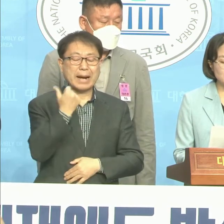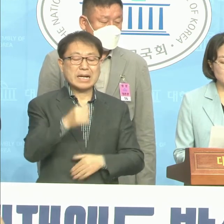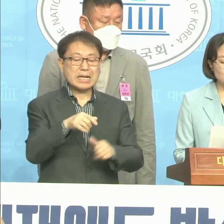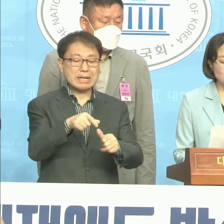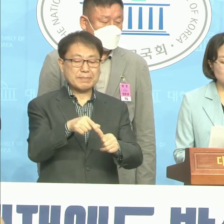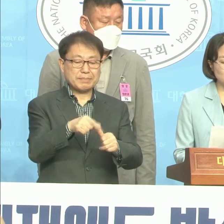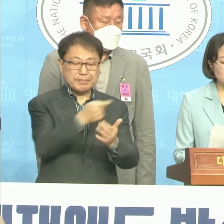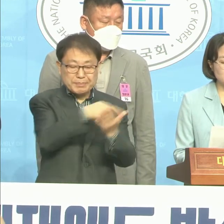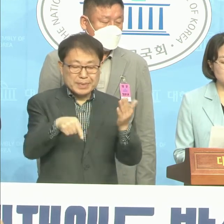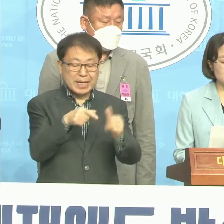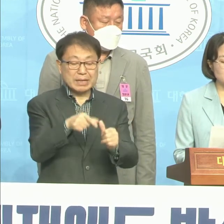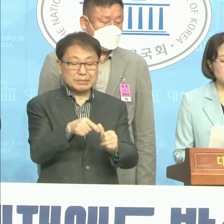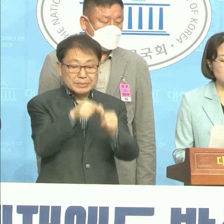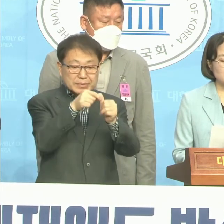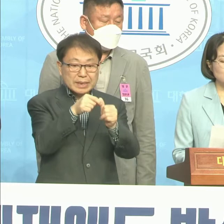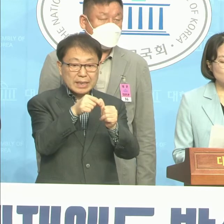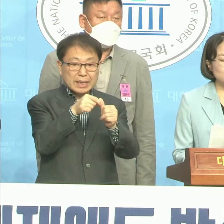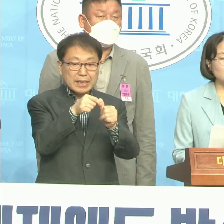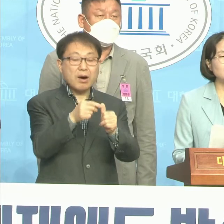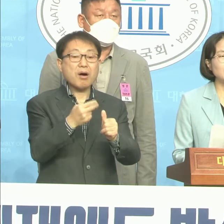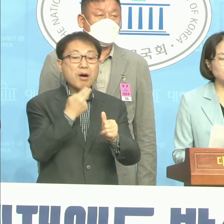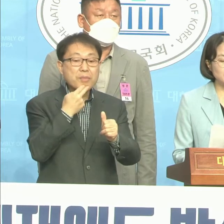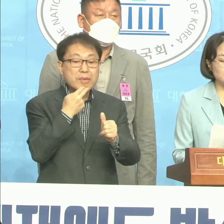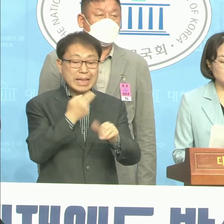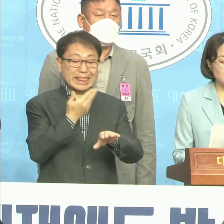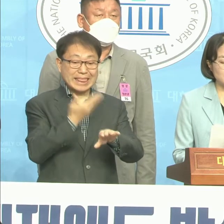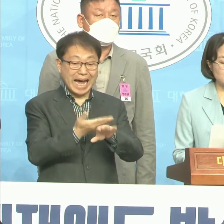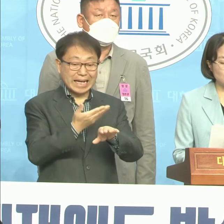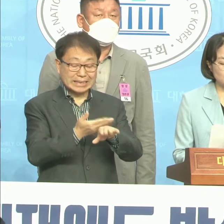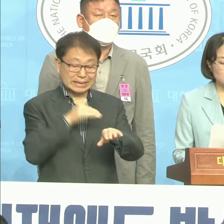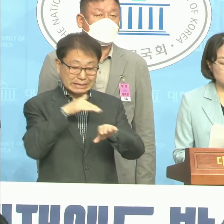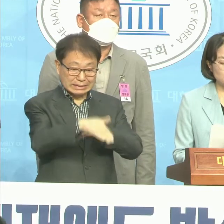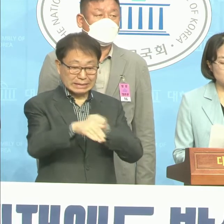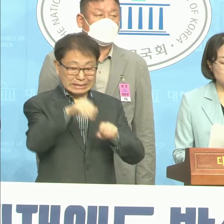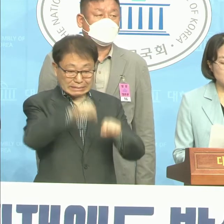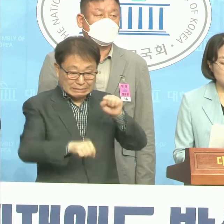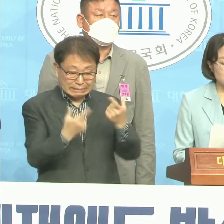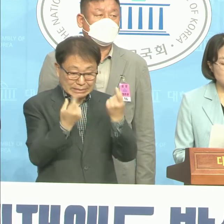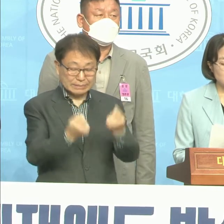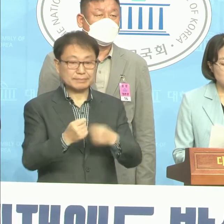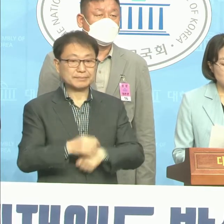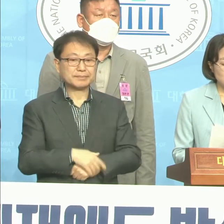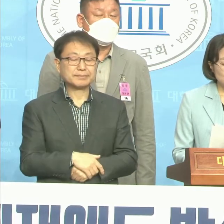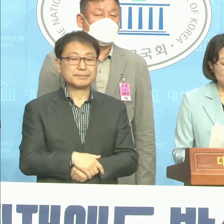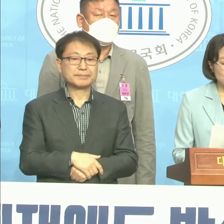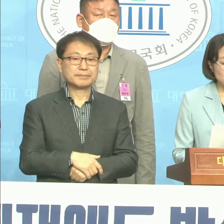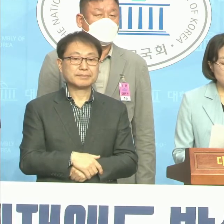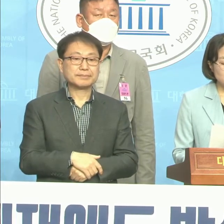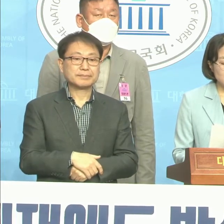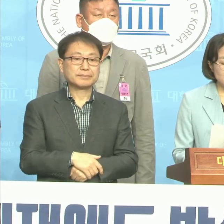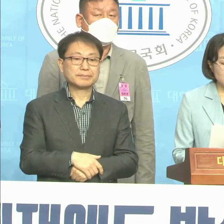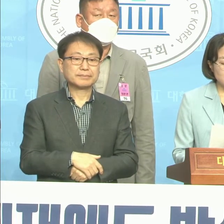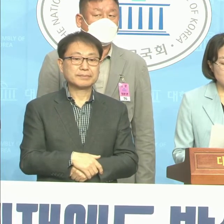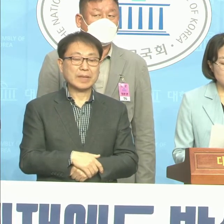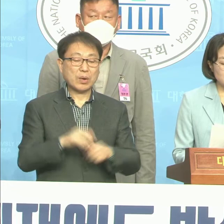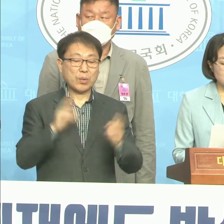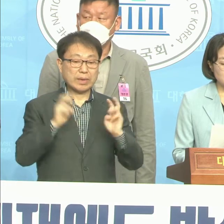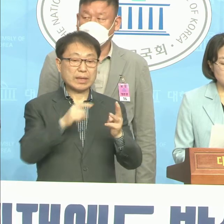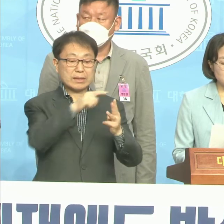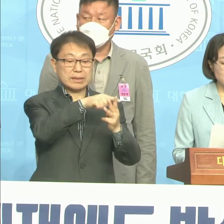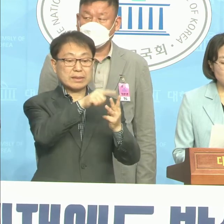선행 하지 않고 내놓은 대책은 또 다른 각질이 자 위선 일 뿐입니다 조선 3사